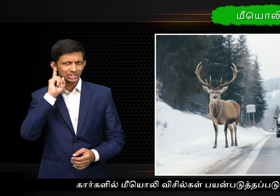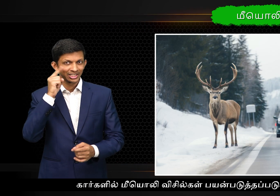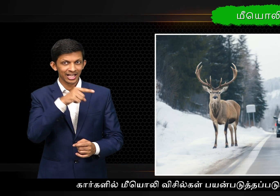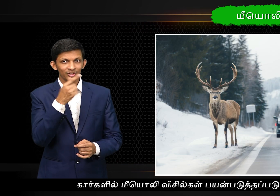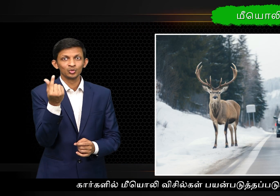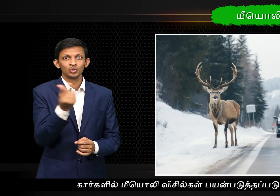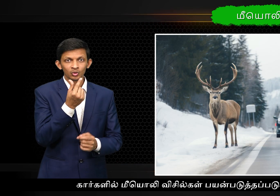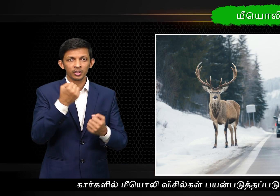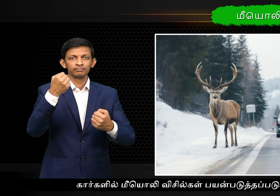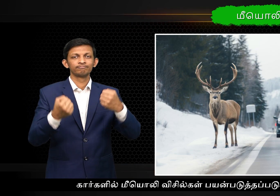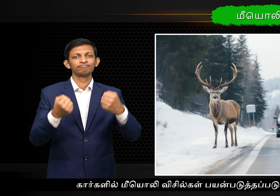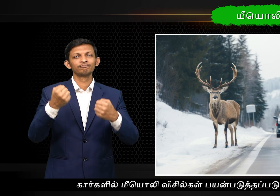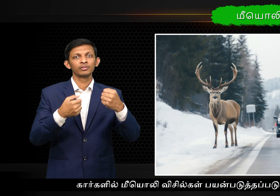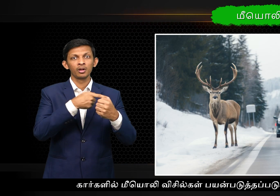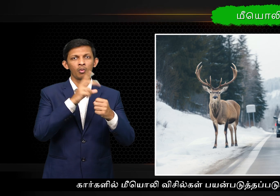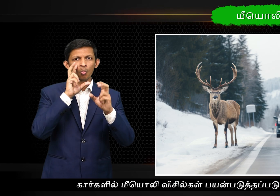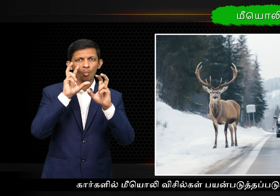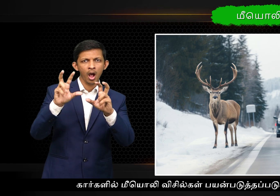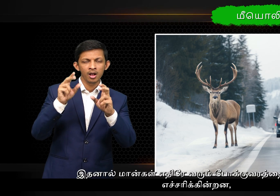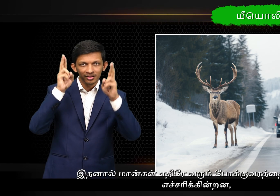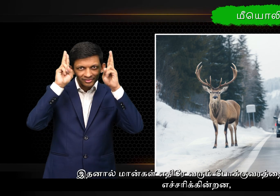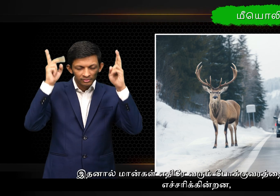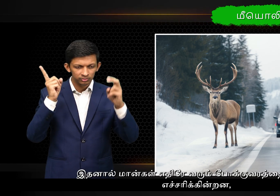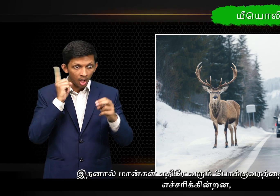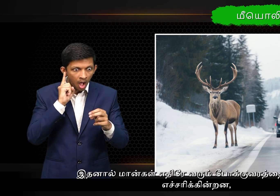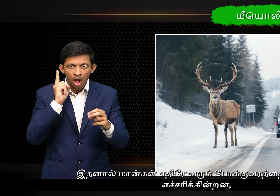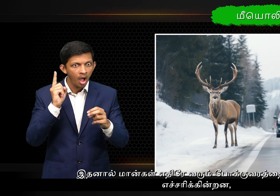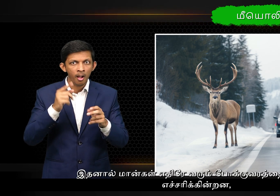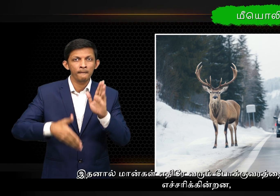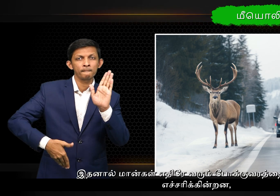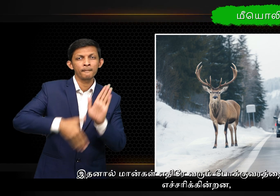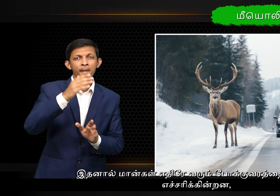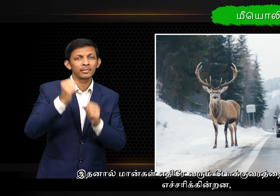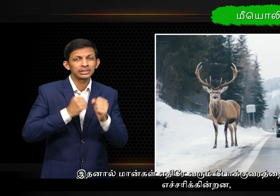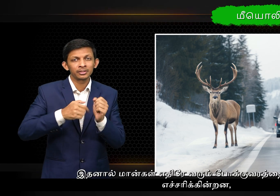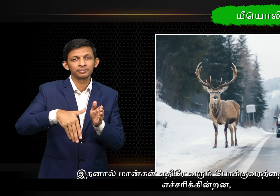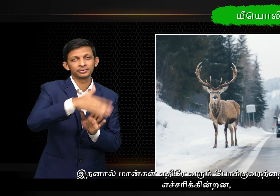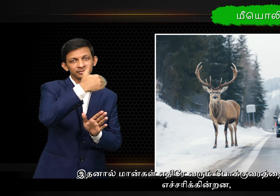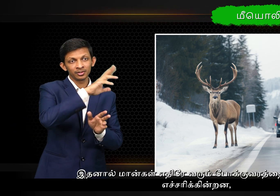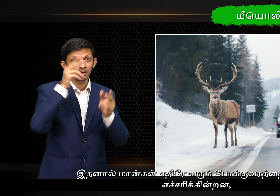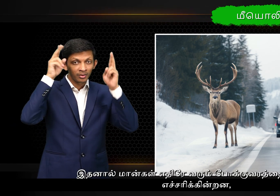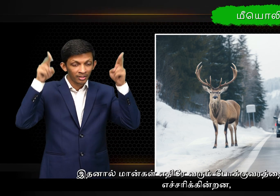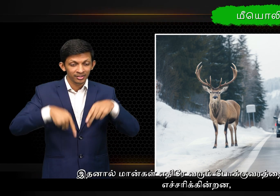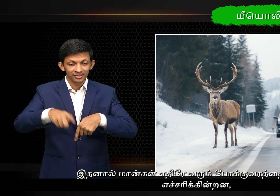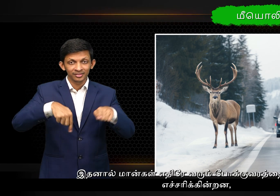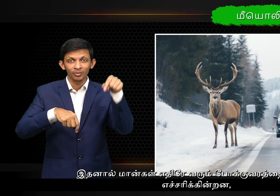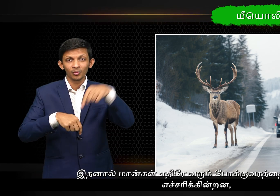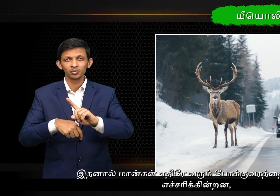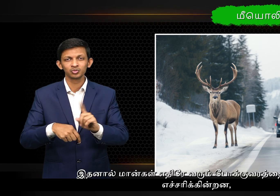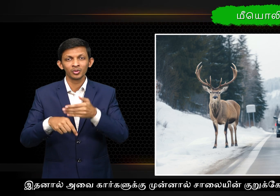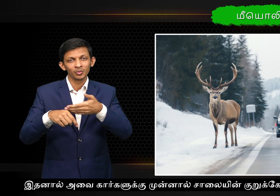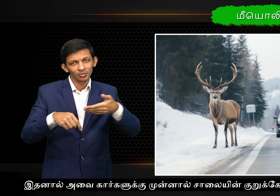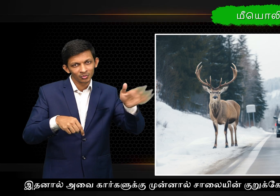கார்களில் மீயொலி விசில்கள் பயன்படுத்தப்படுகின்றன, இதனால் மான்கள் எதிரே வரும் போக்குவரத்தை பற்றி